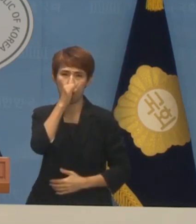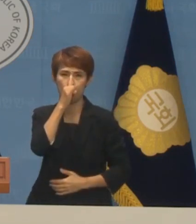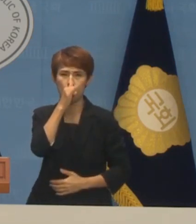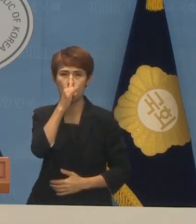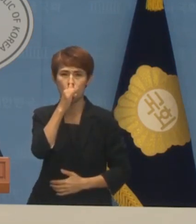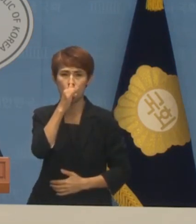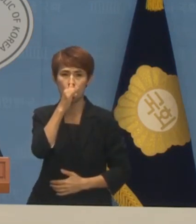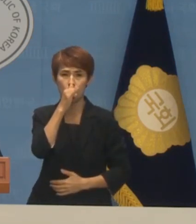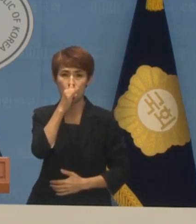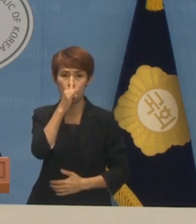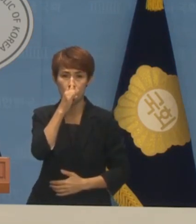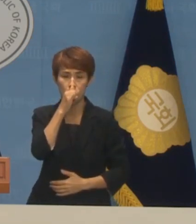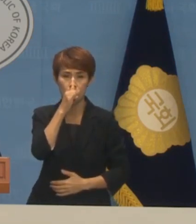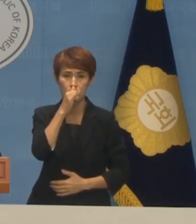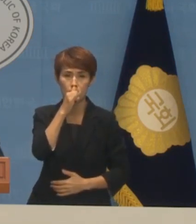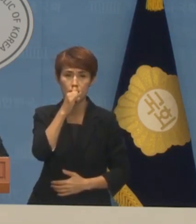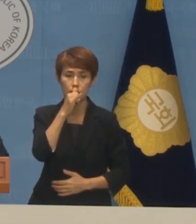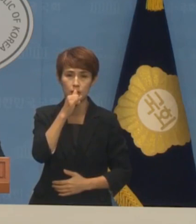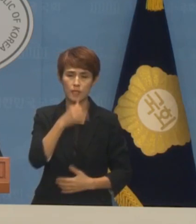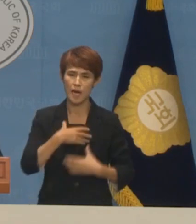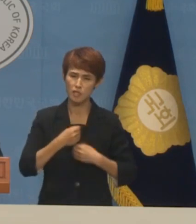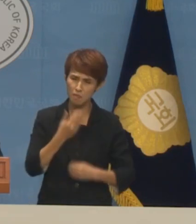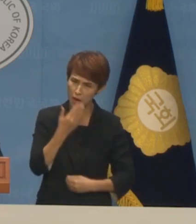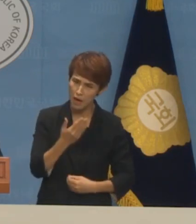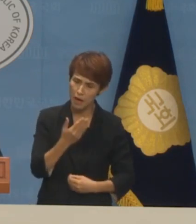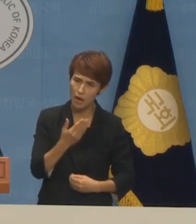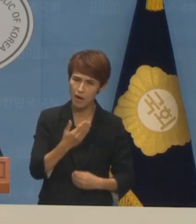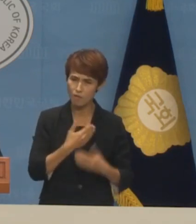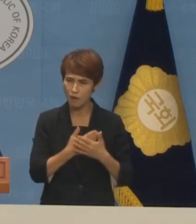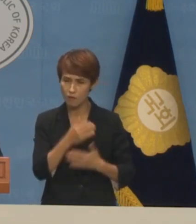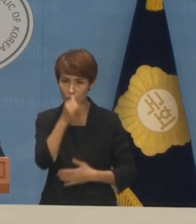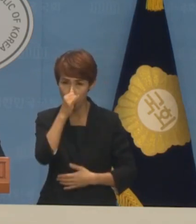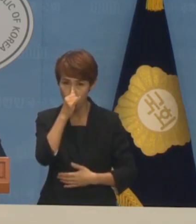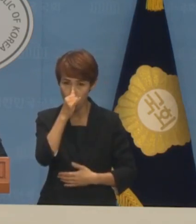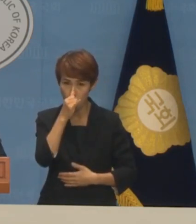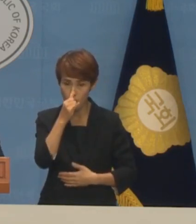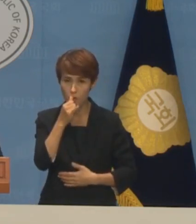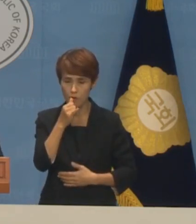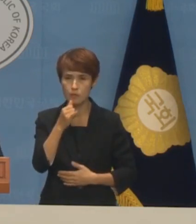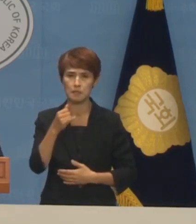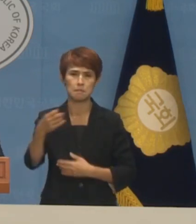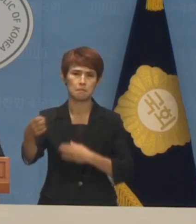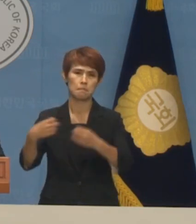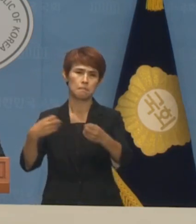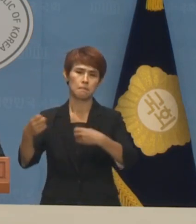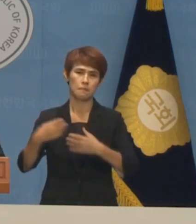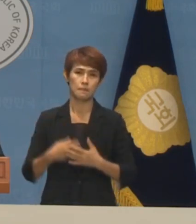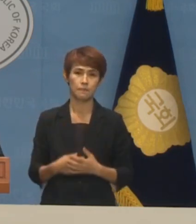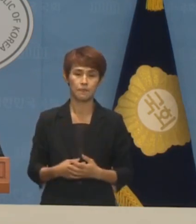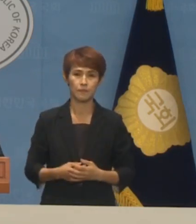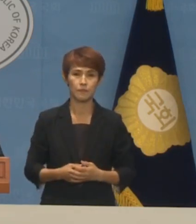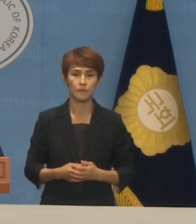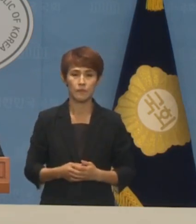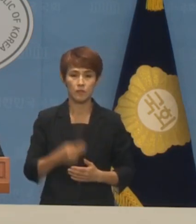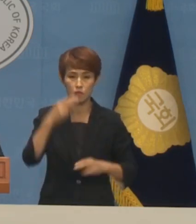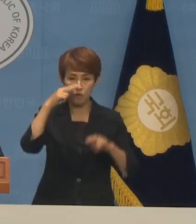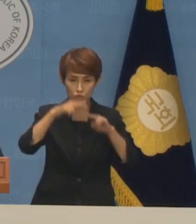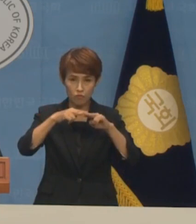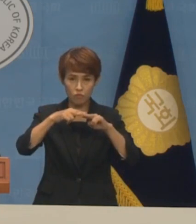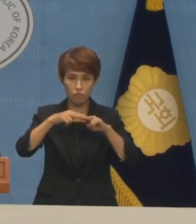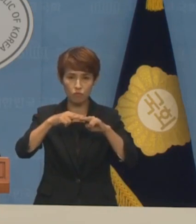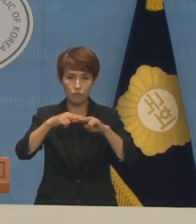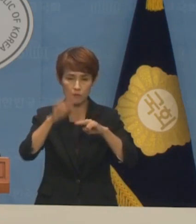불안감을 저희가 그런 주민들의 의견들을 모아서 과연 시추와 관련된 것이